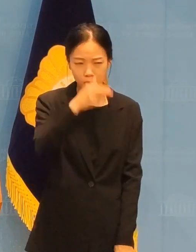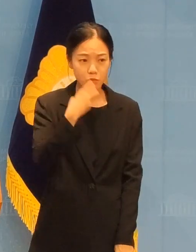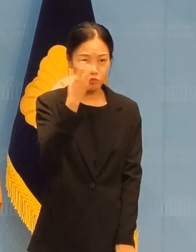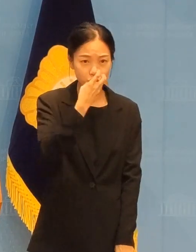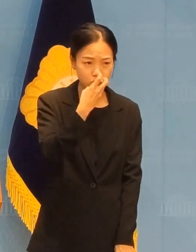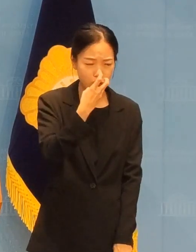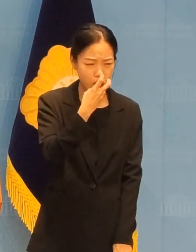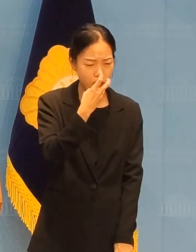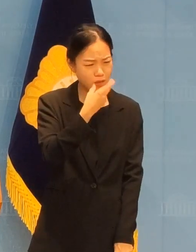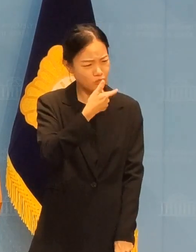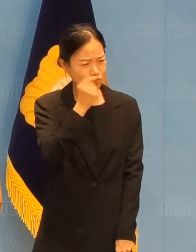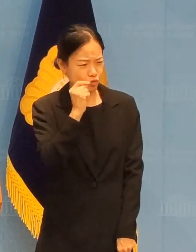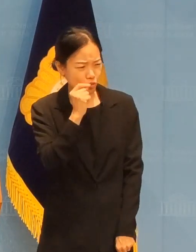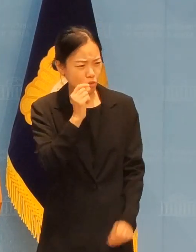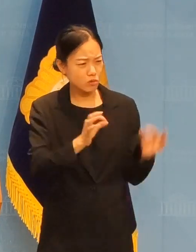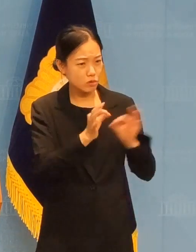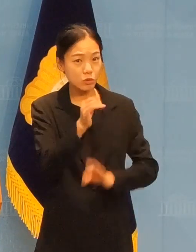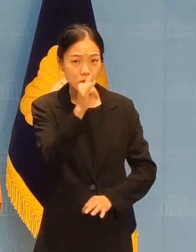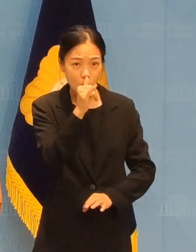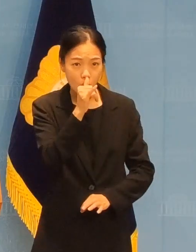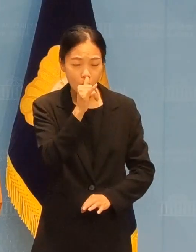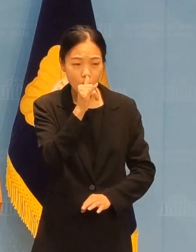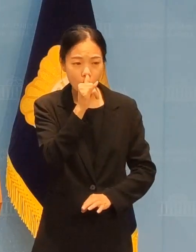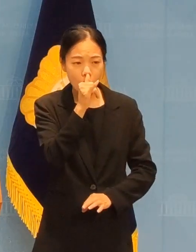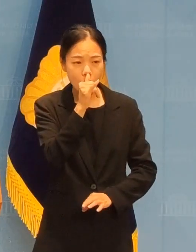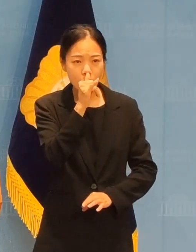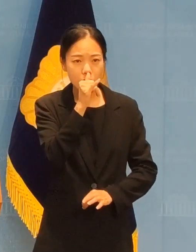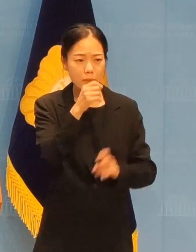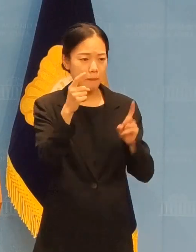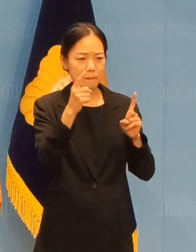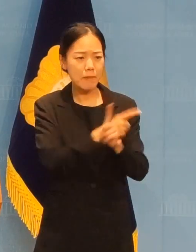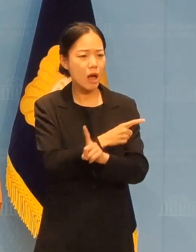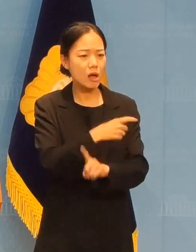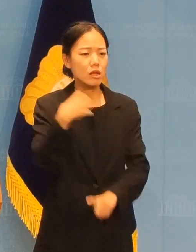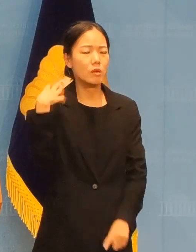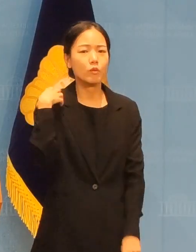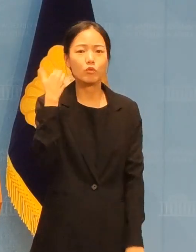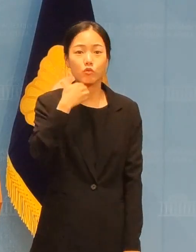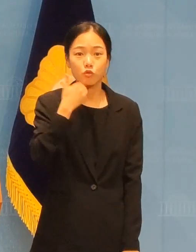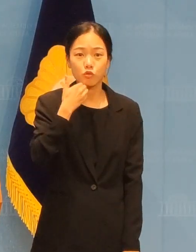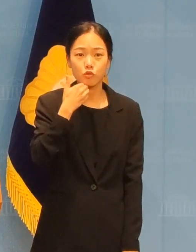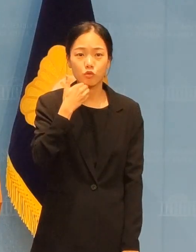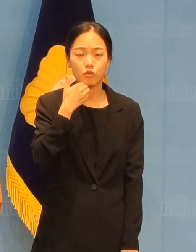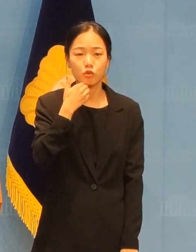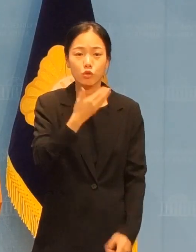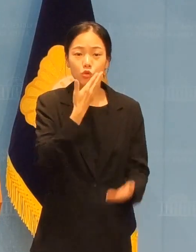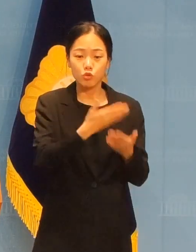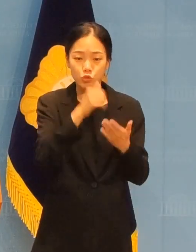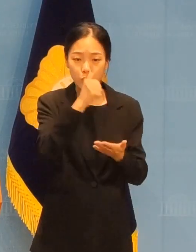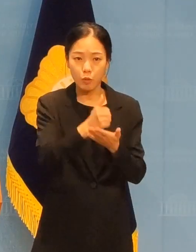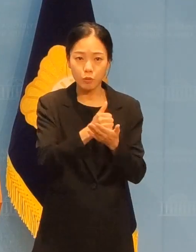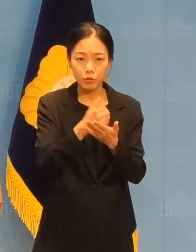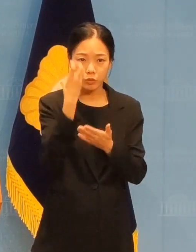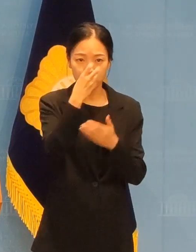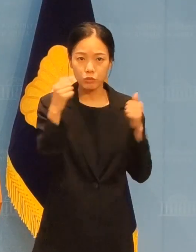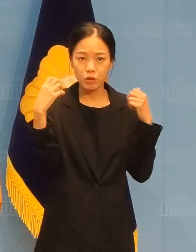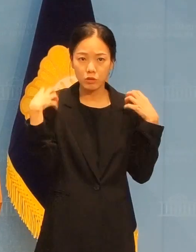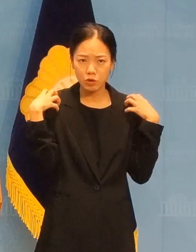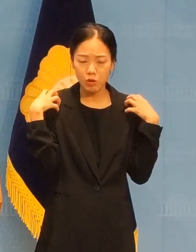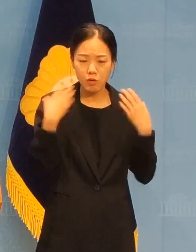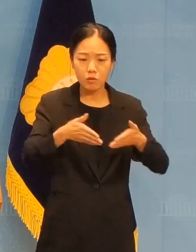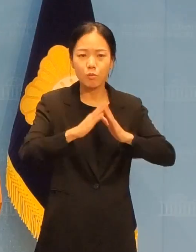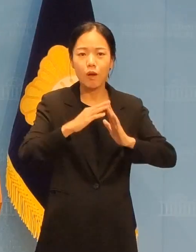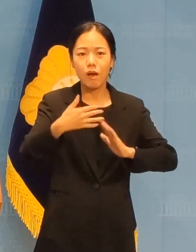수사가 부실, 편향될 때 누가 바로잡을 것인지, 출범도 안 한 중대범죄수사청이